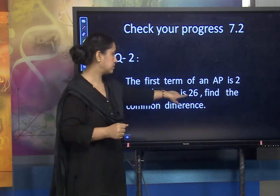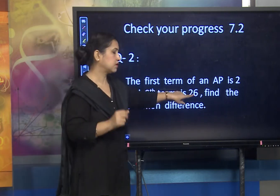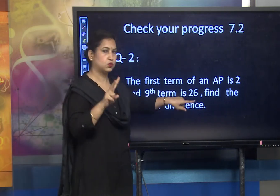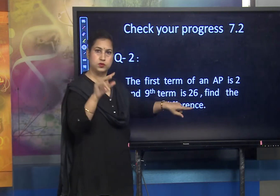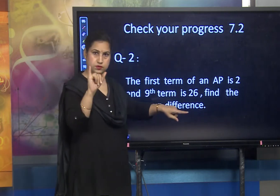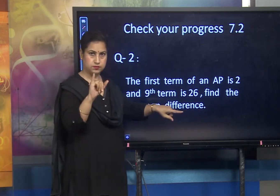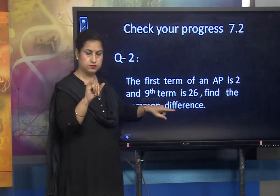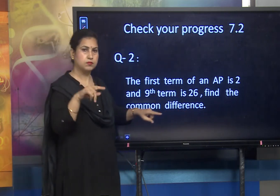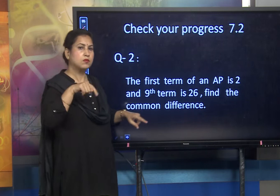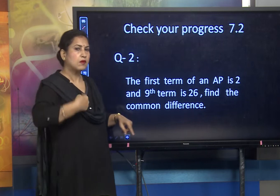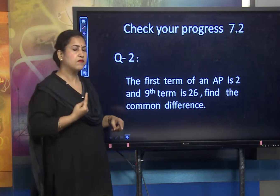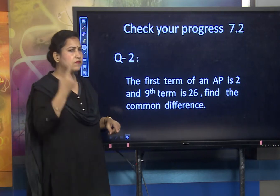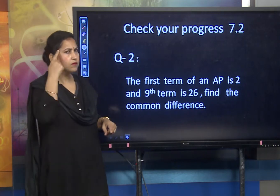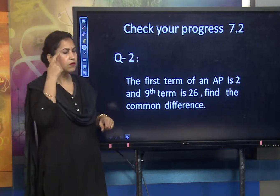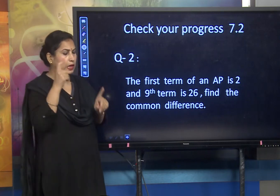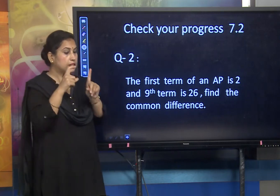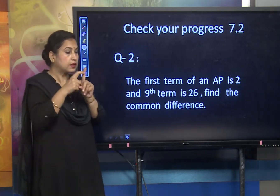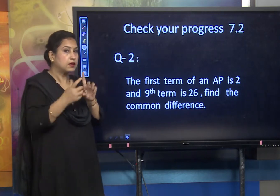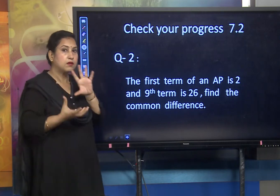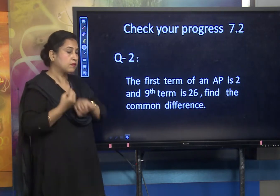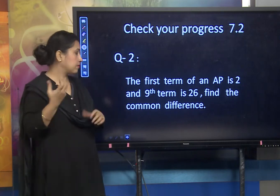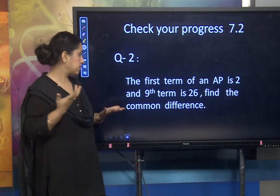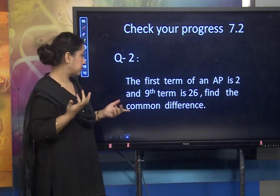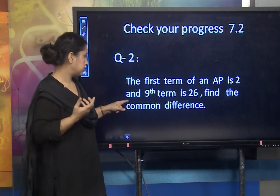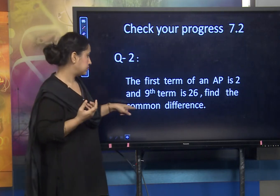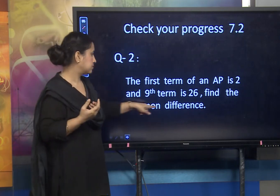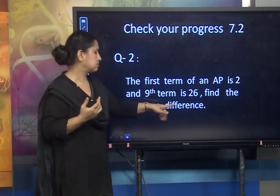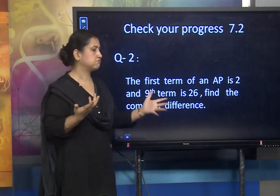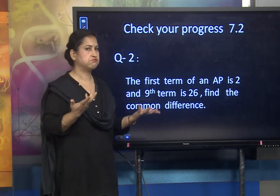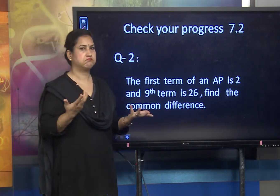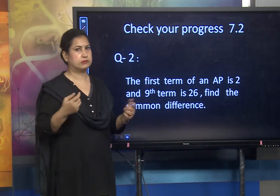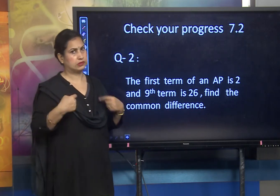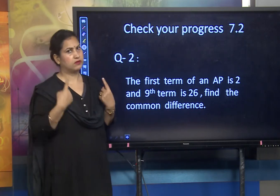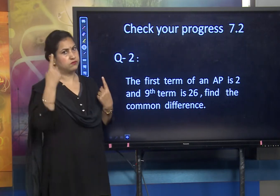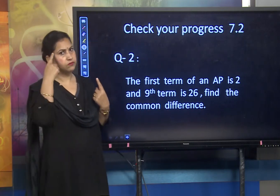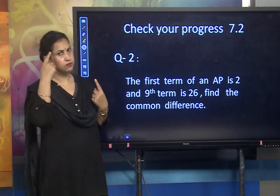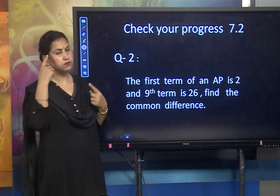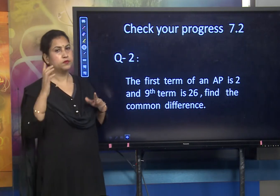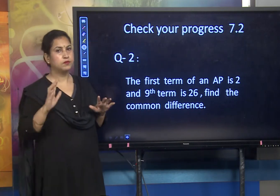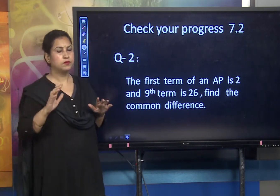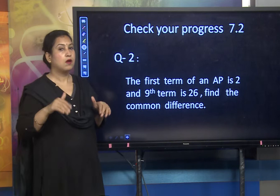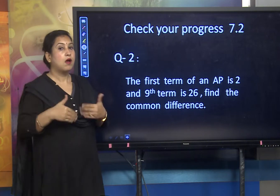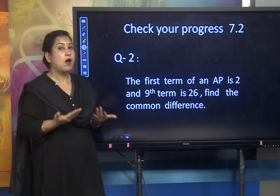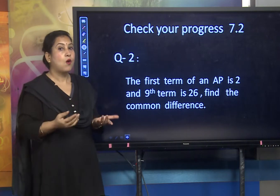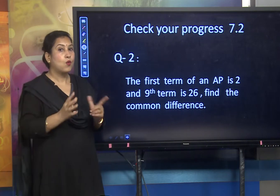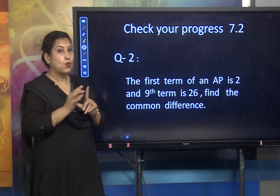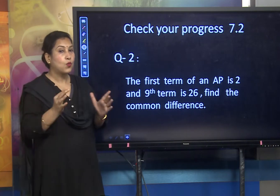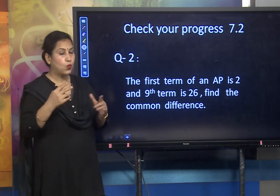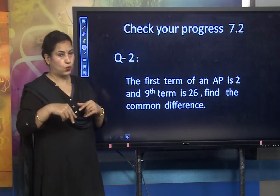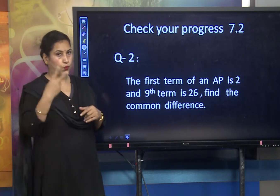9th टर्म जो है 26 दिया हुआ है। कॉमन डिफरेंस हमें खुद निकालना है। इस सवाल को हम कैसे करेंगे,